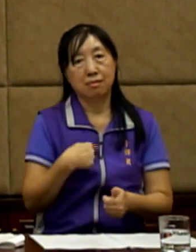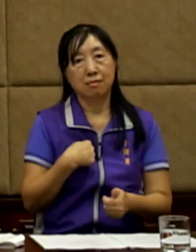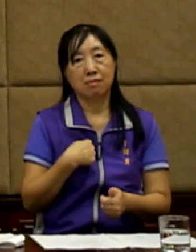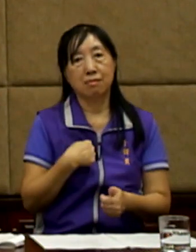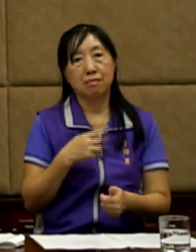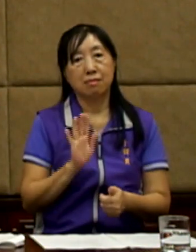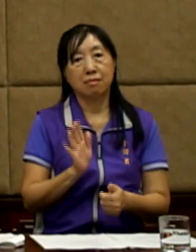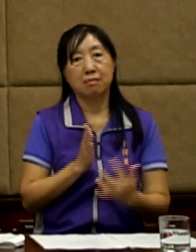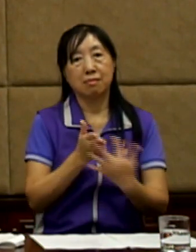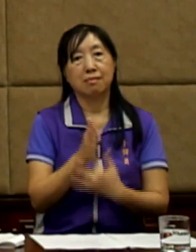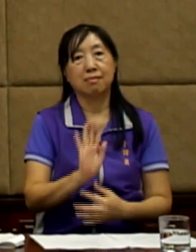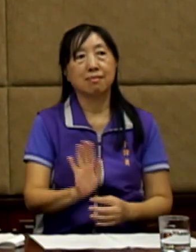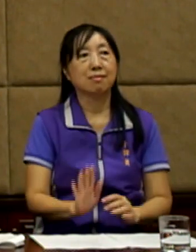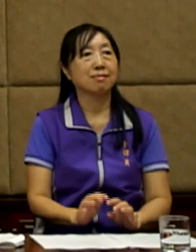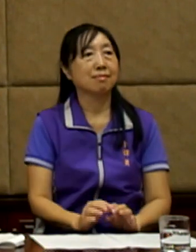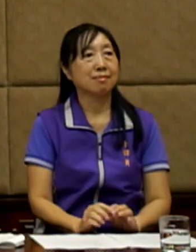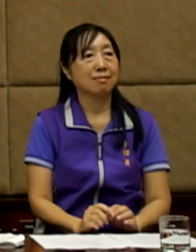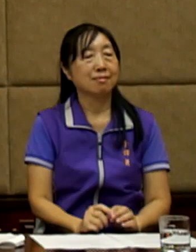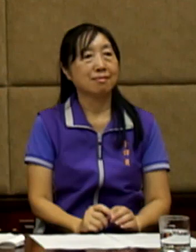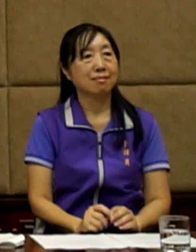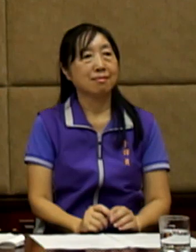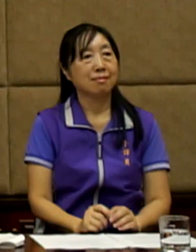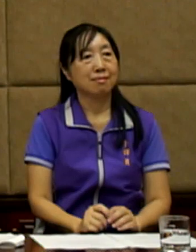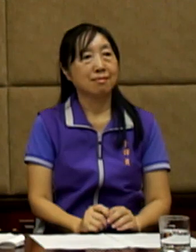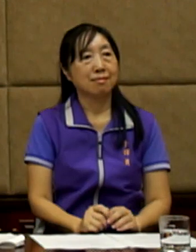是不宜去介入了。